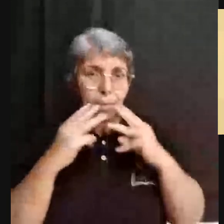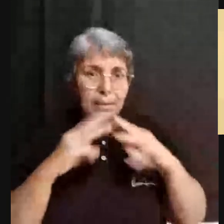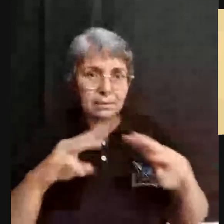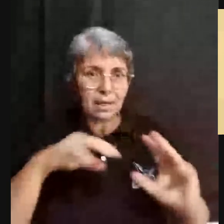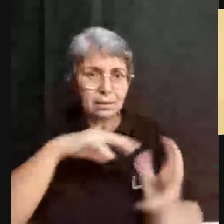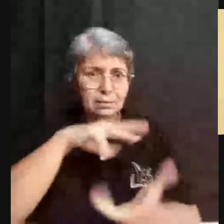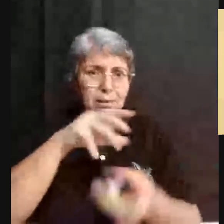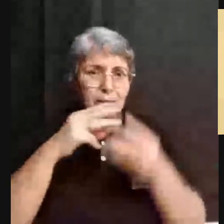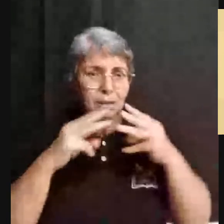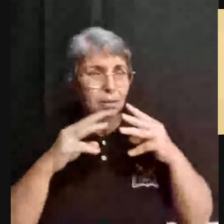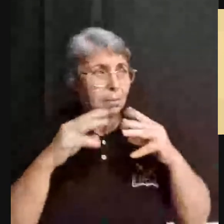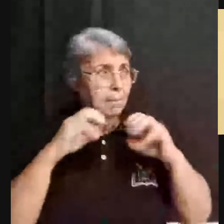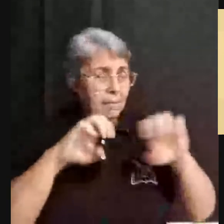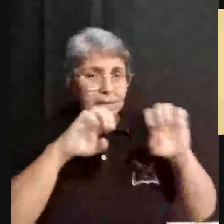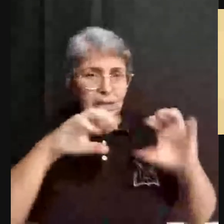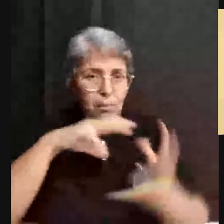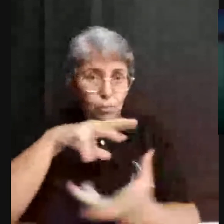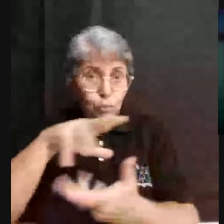uma breve apresentação